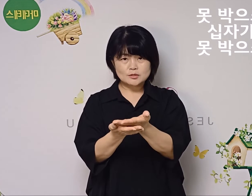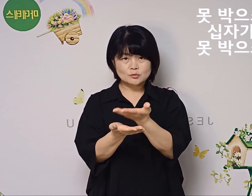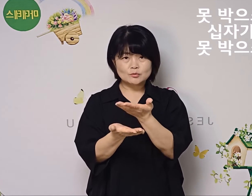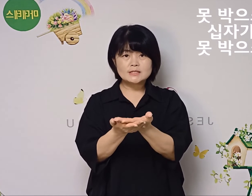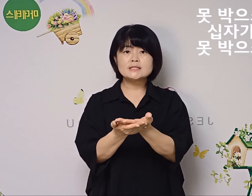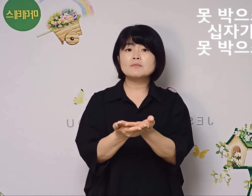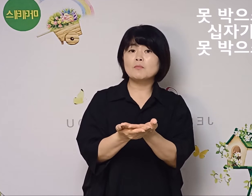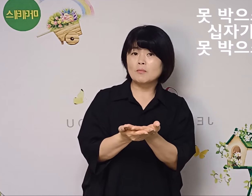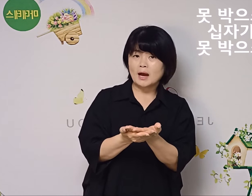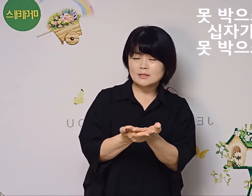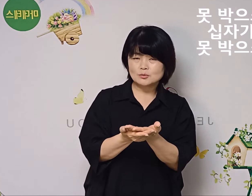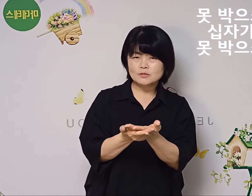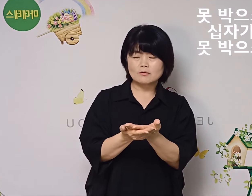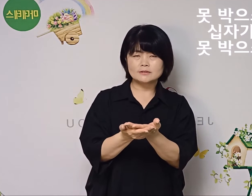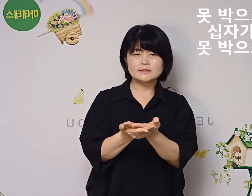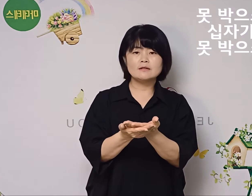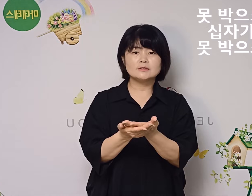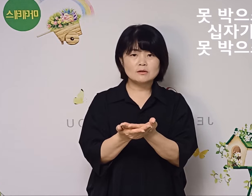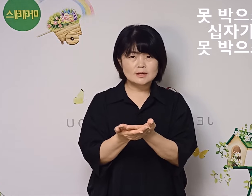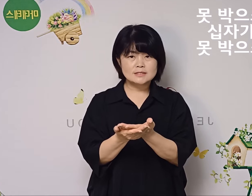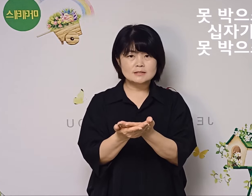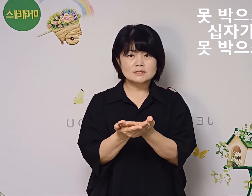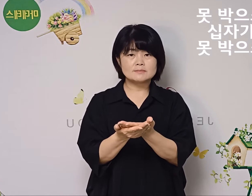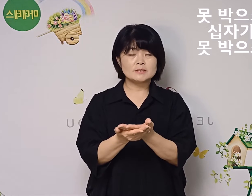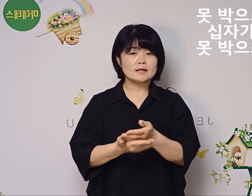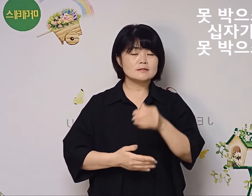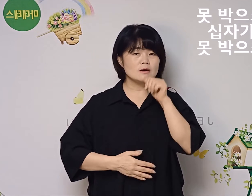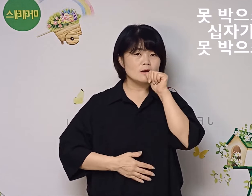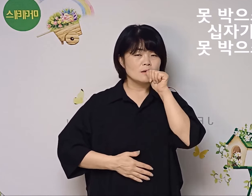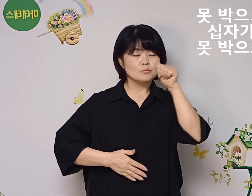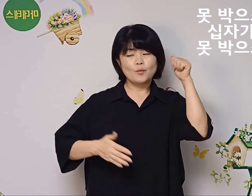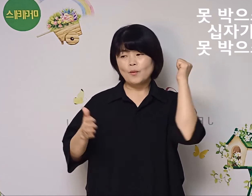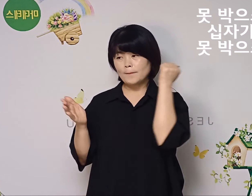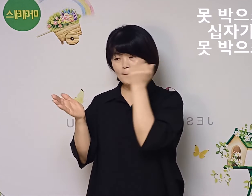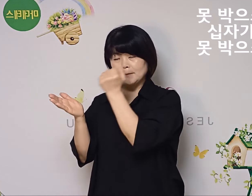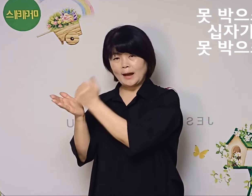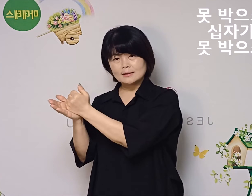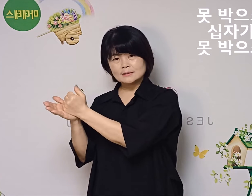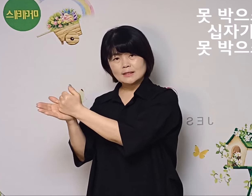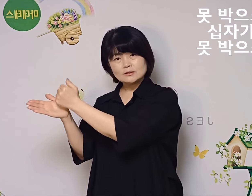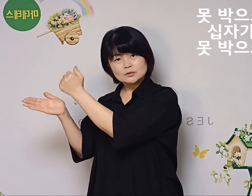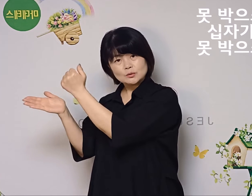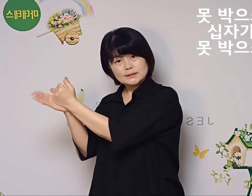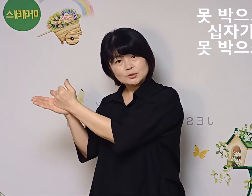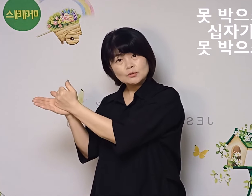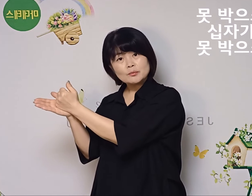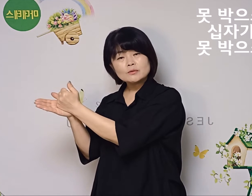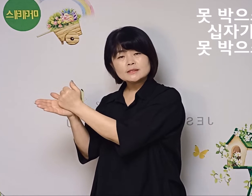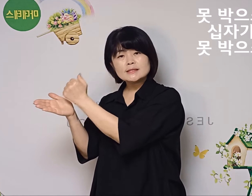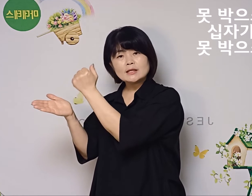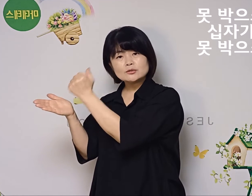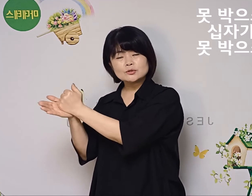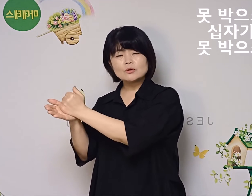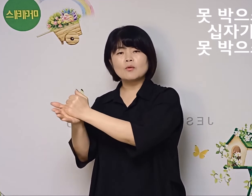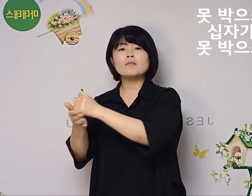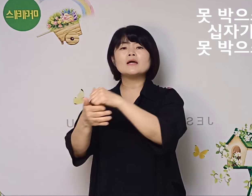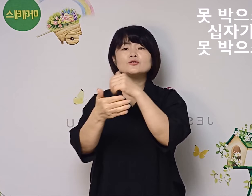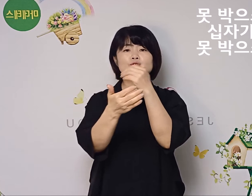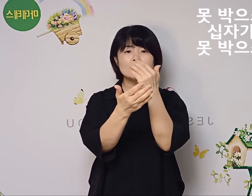정도 치시면 뭐뭐 하소서거든요. 이것까지 넣습니다. 그래서 못 박을 때는 이쪽을 표시를 해주시고 뭐뭐 해주세요 할